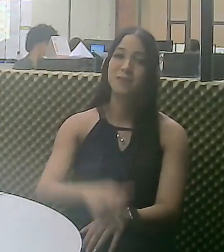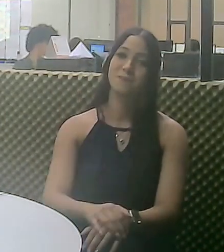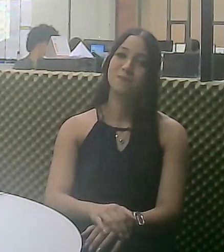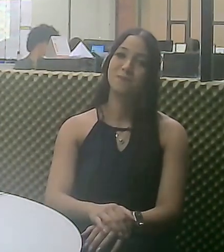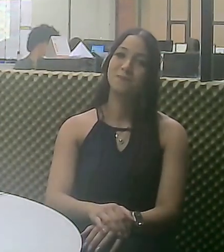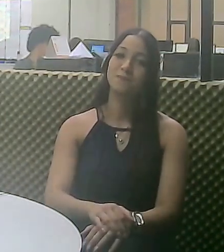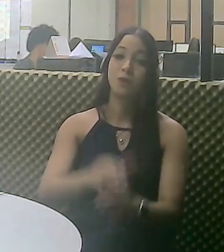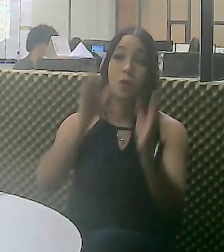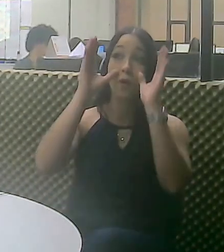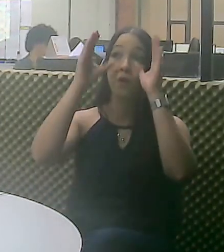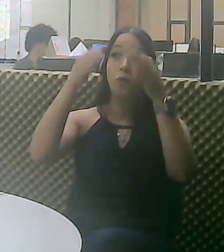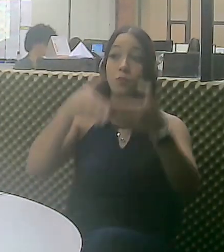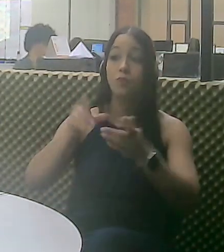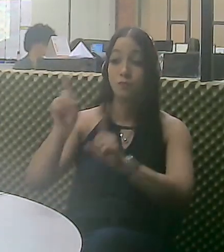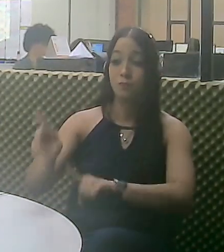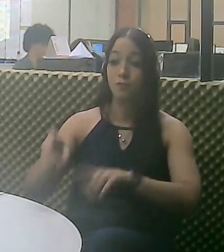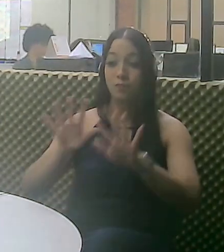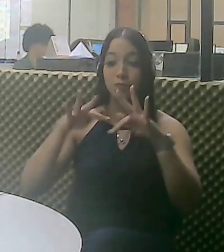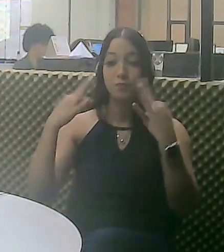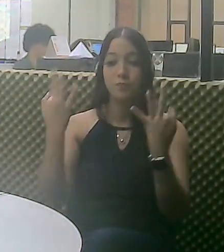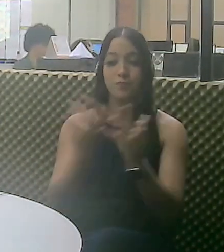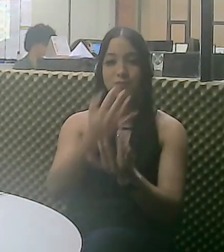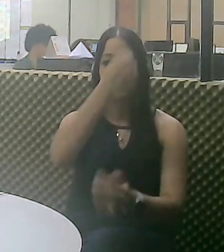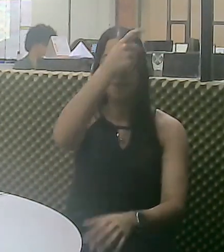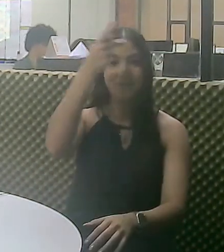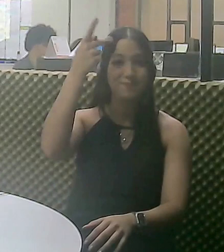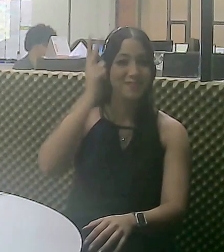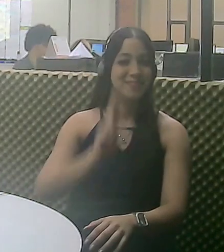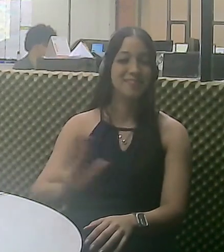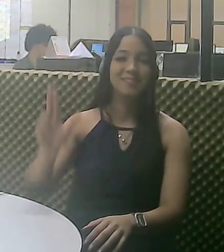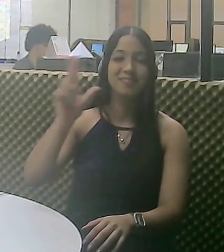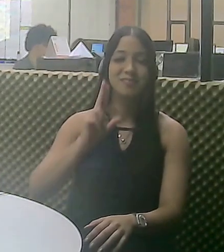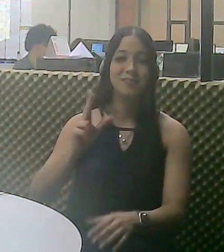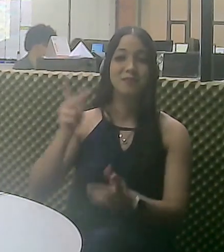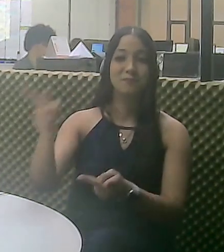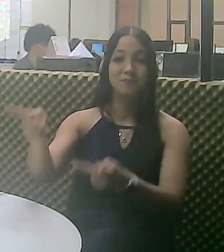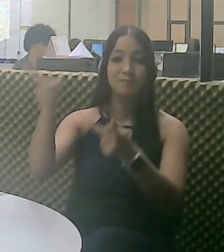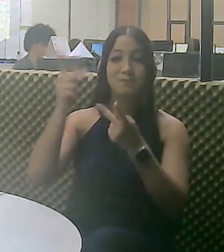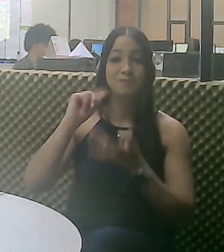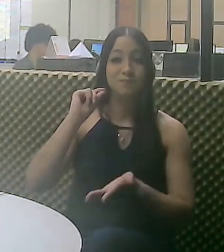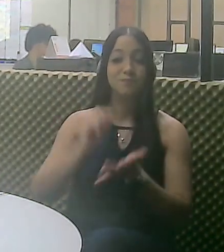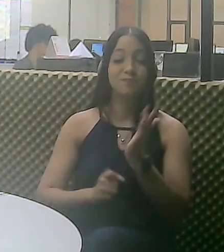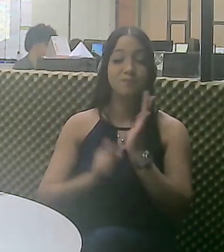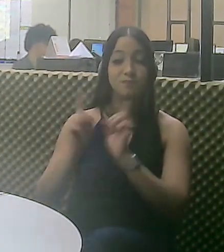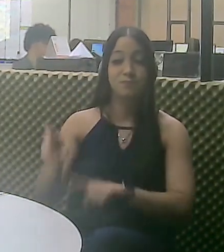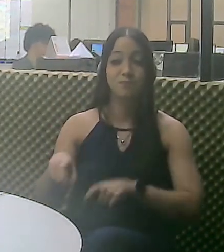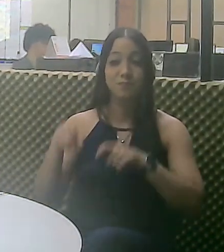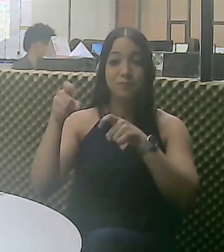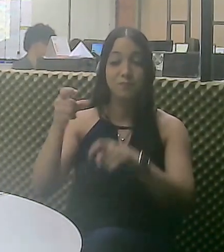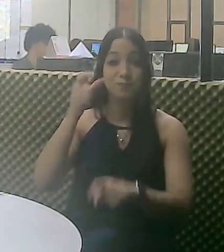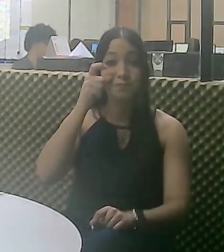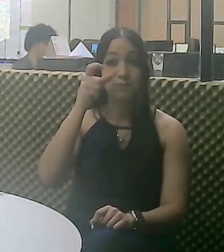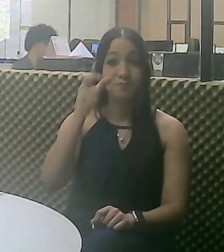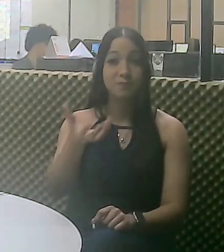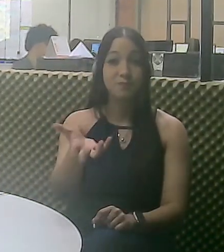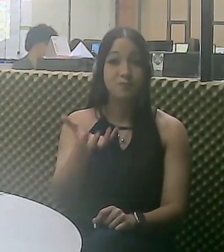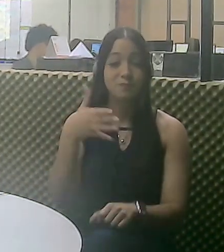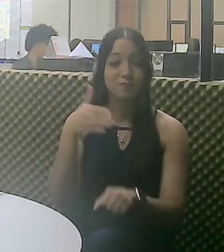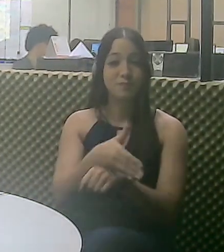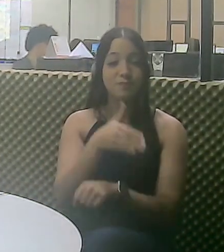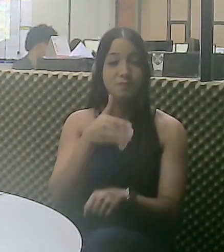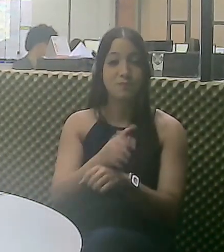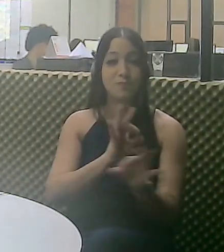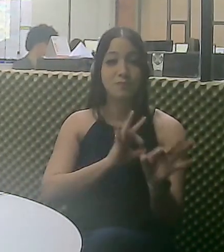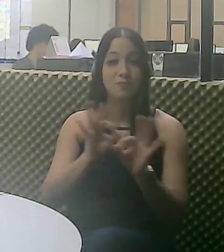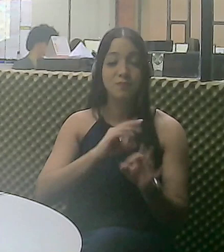com foco na agricultura familiar a Prefeitura de Uberlândia está recebendo cadastro de produtores interessados em participar